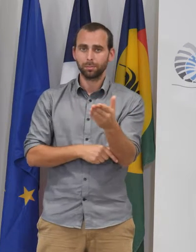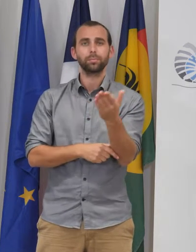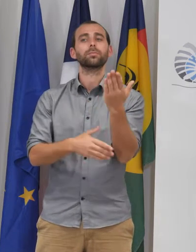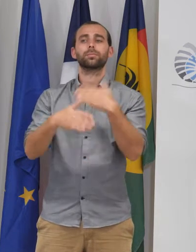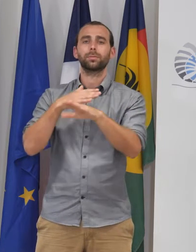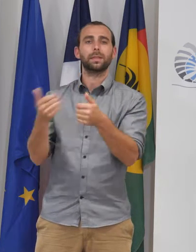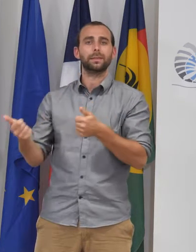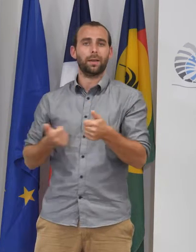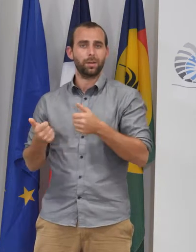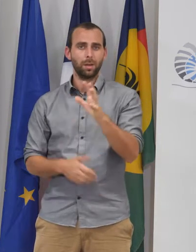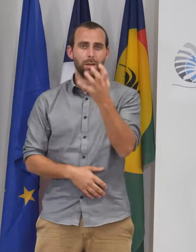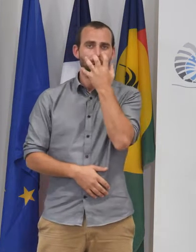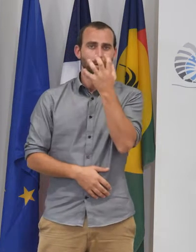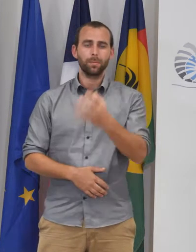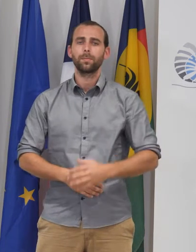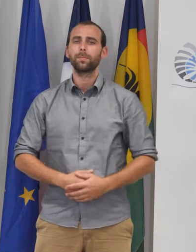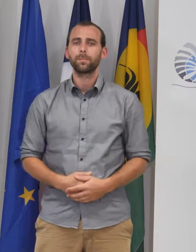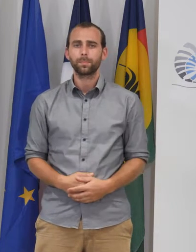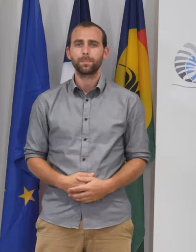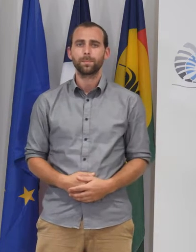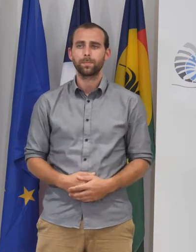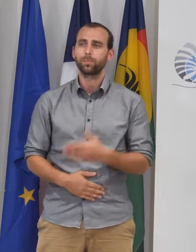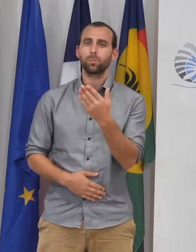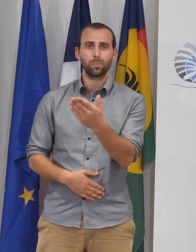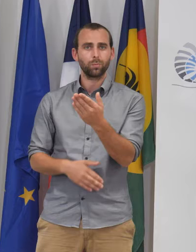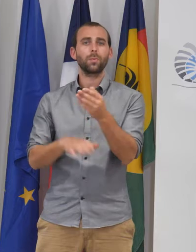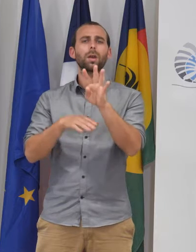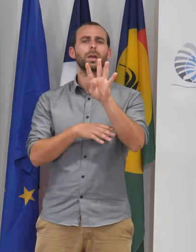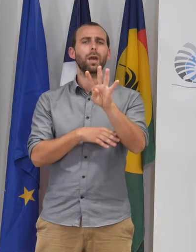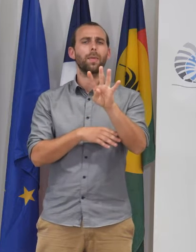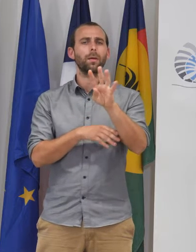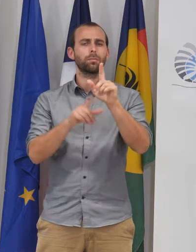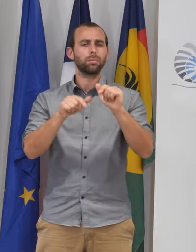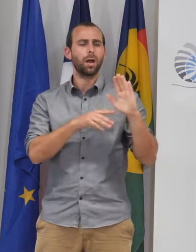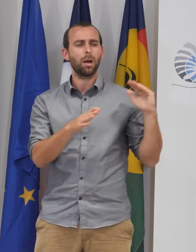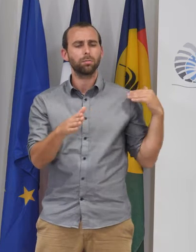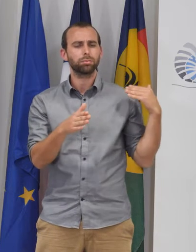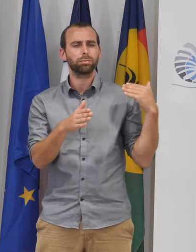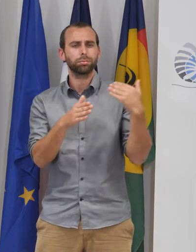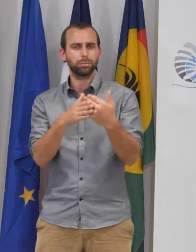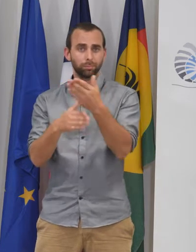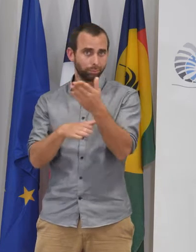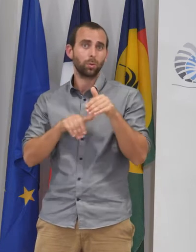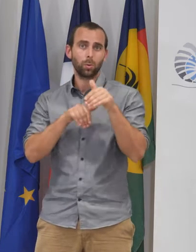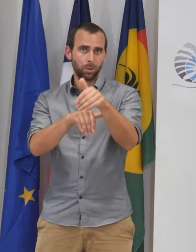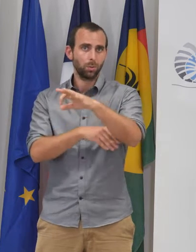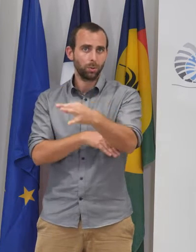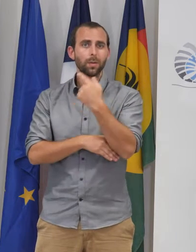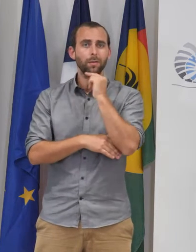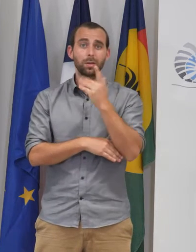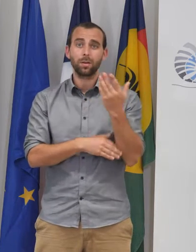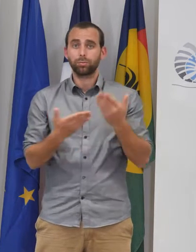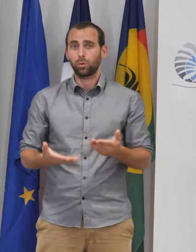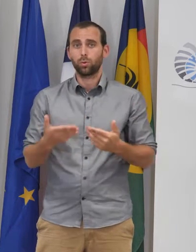sont au service de réanimation, y compris les 4 qui y sont depuis quelques jours. C'est-à-dire qu'il y a 2 personnes de plus